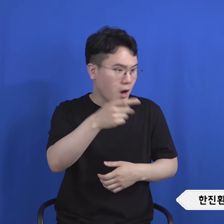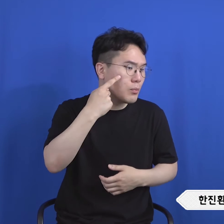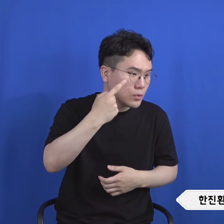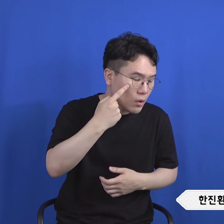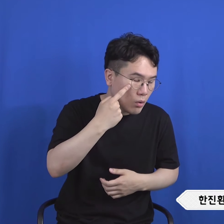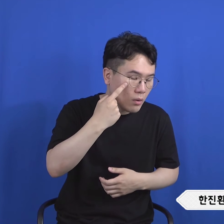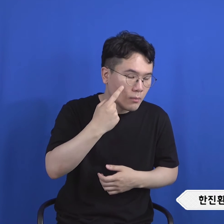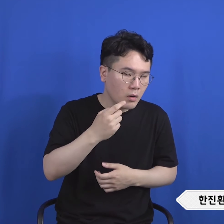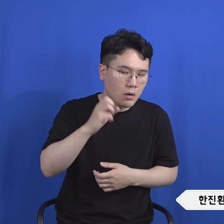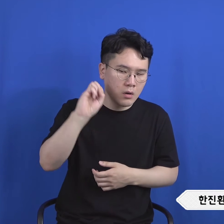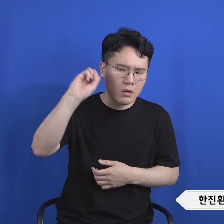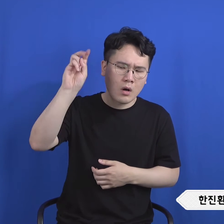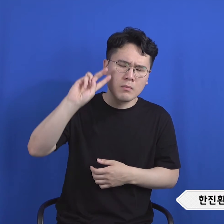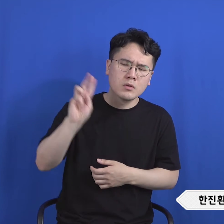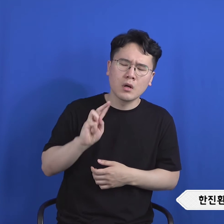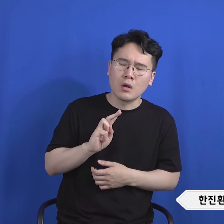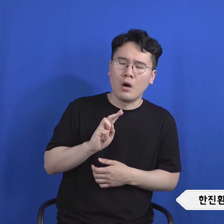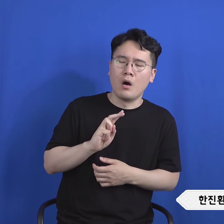않습니까?